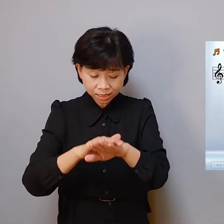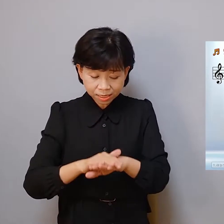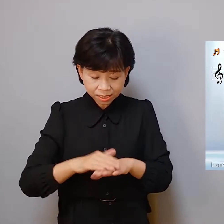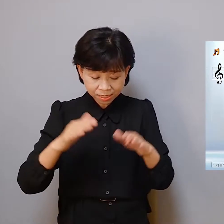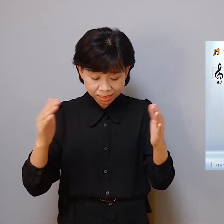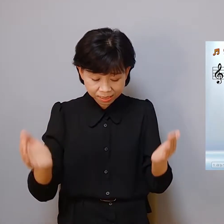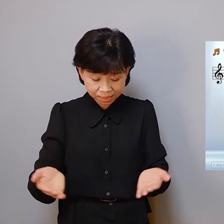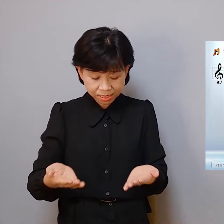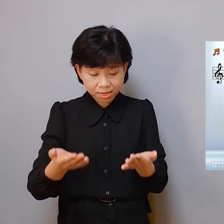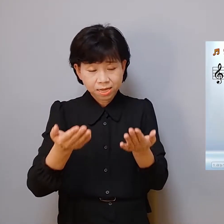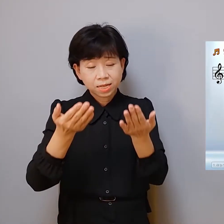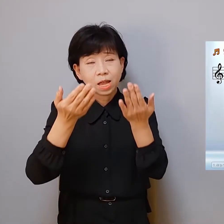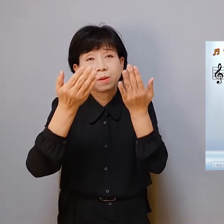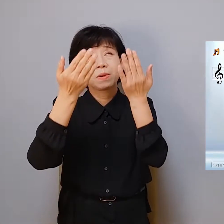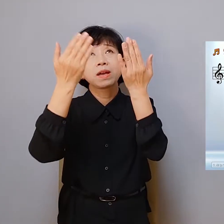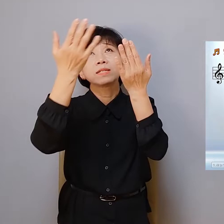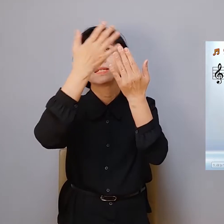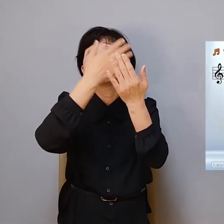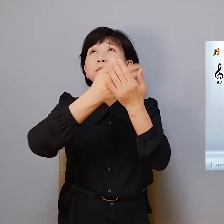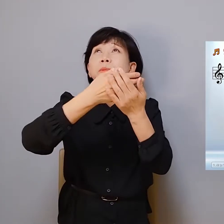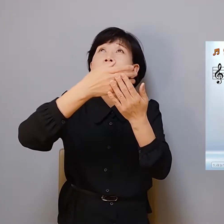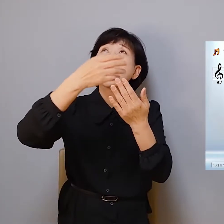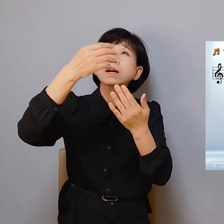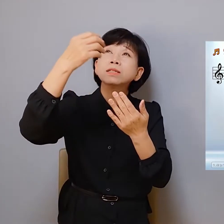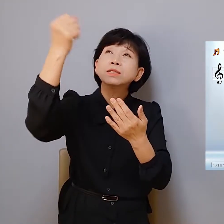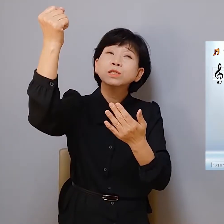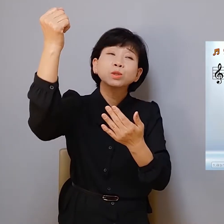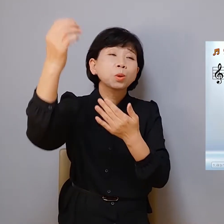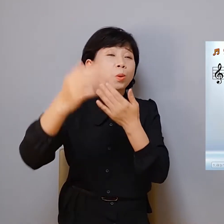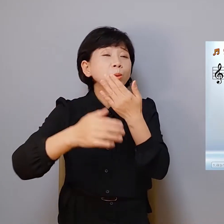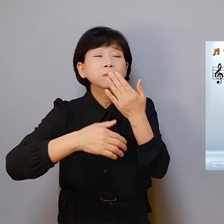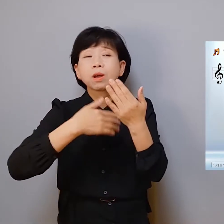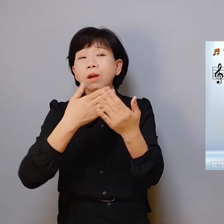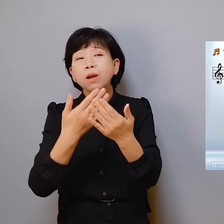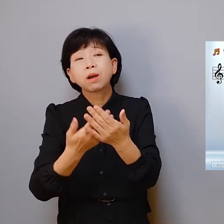이곳에서 드리는 예배를